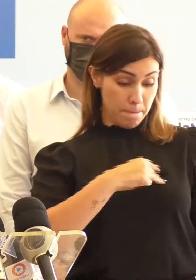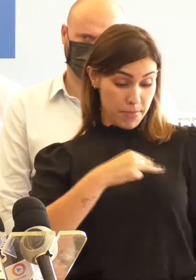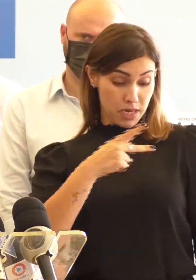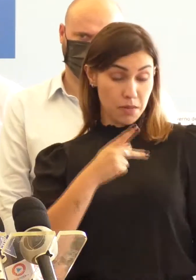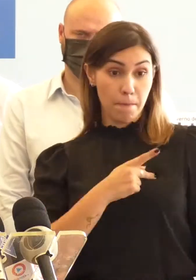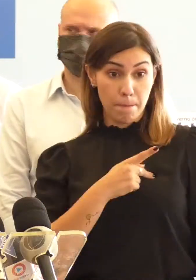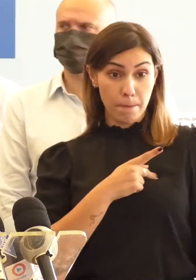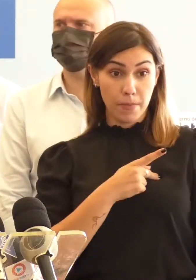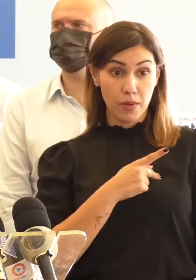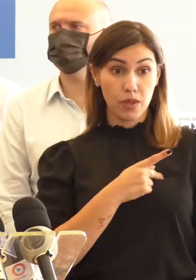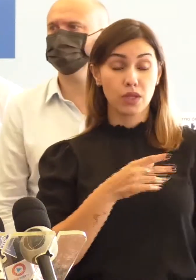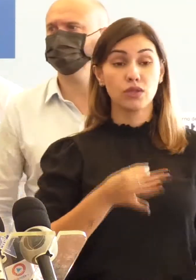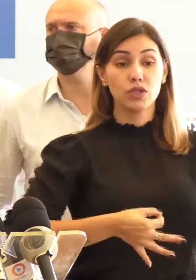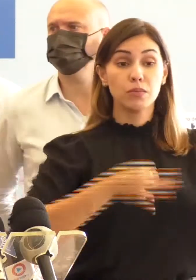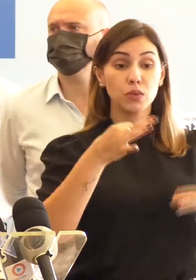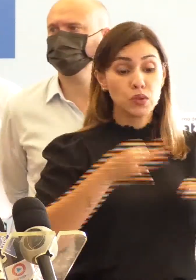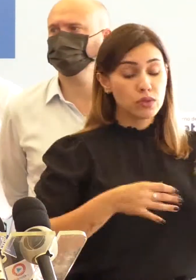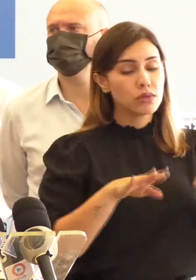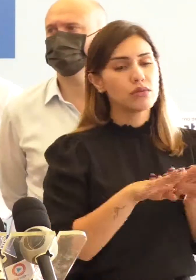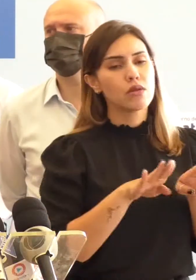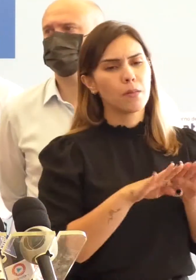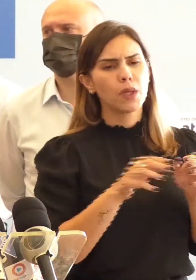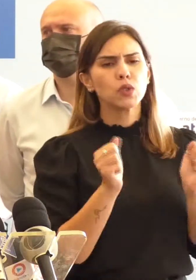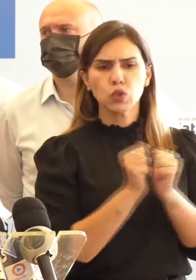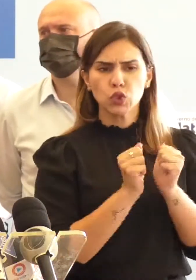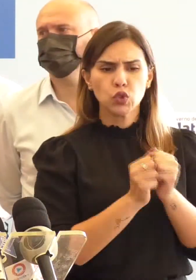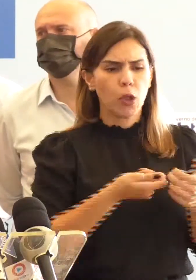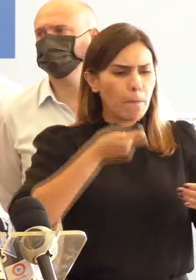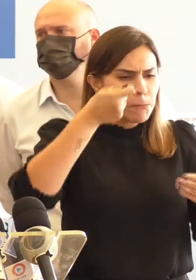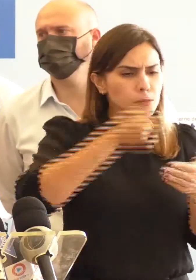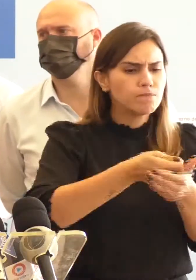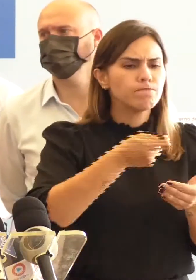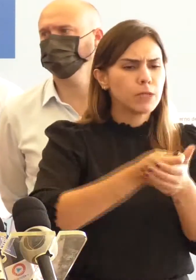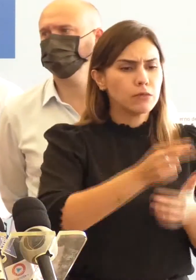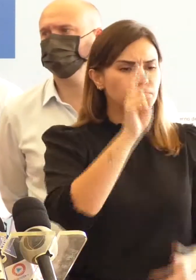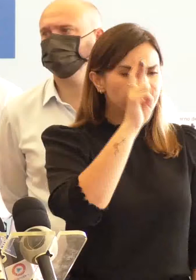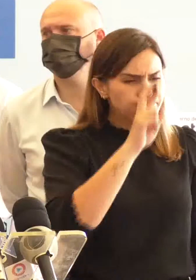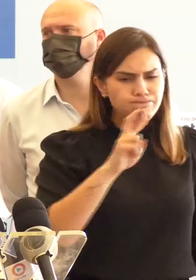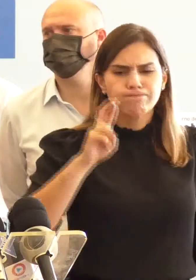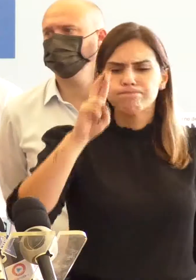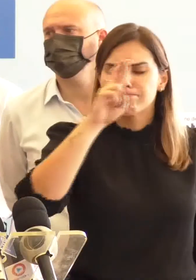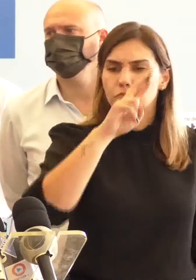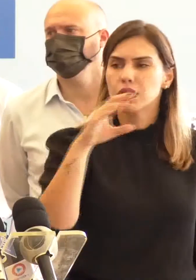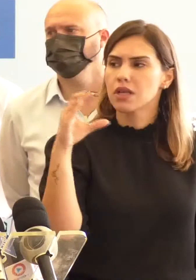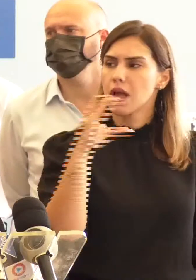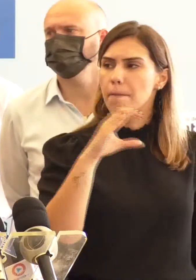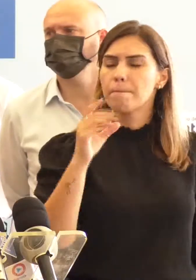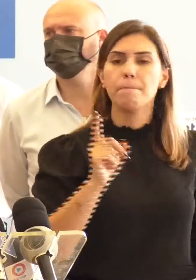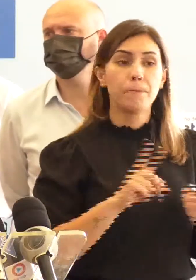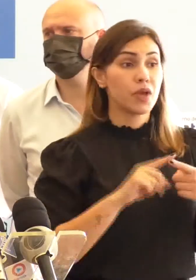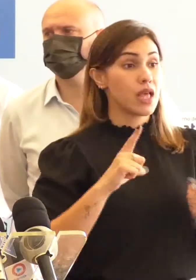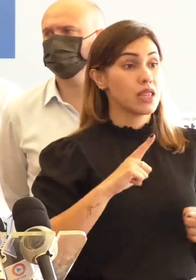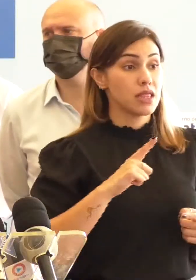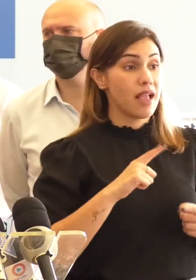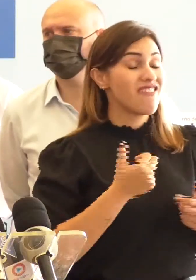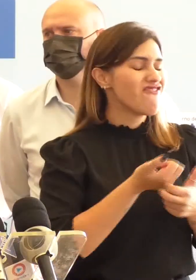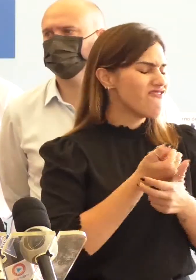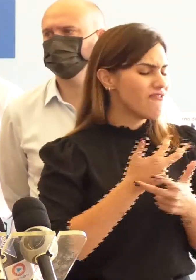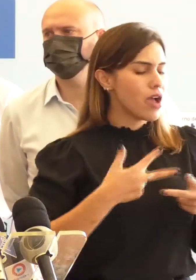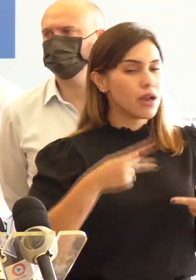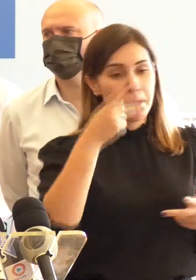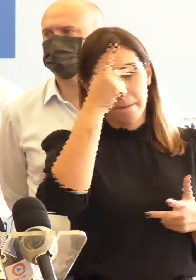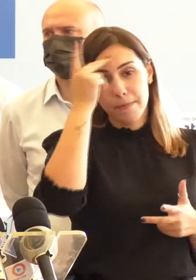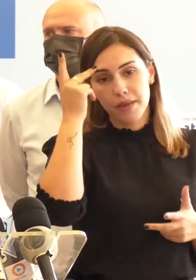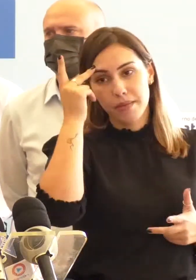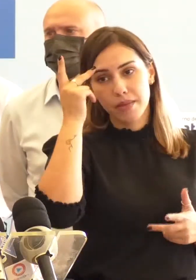Tribunal de Contas atue com firmeza e com rapidez, que existem milhares, milhões de cidadãos